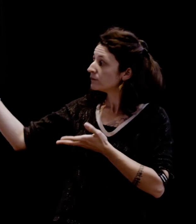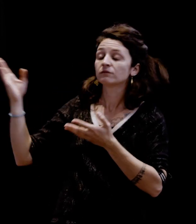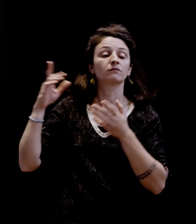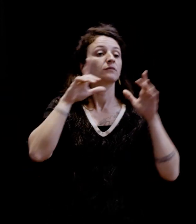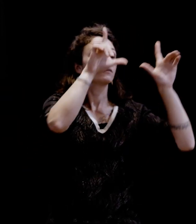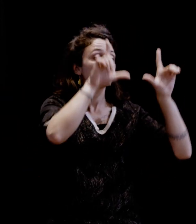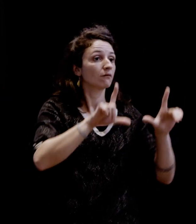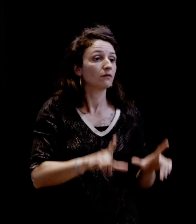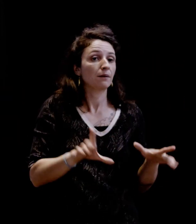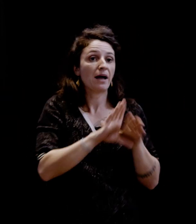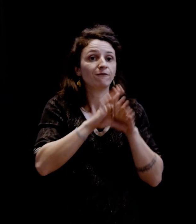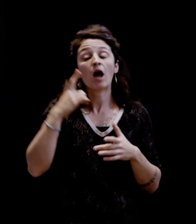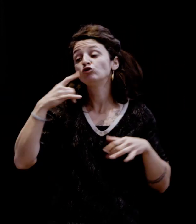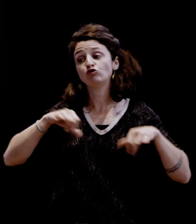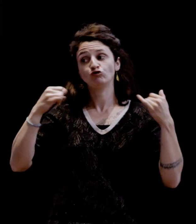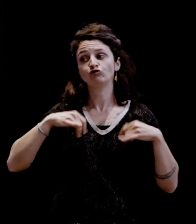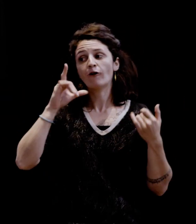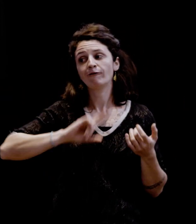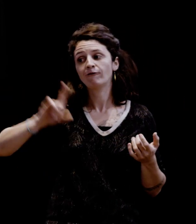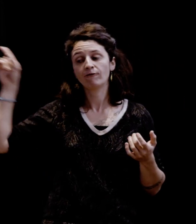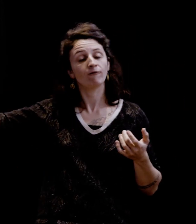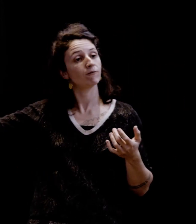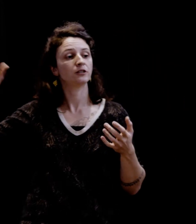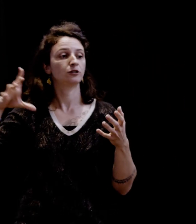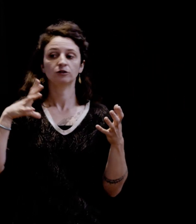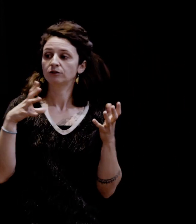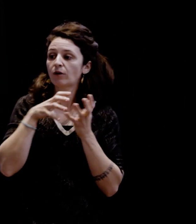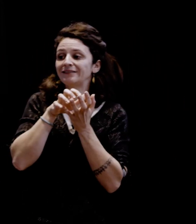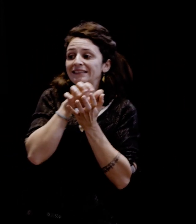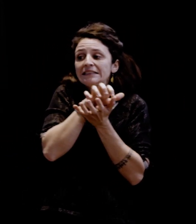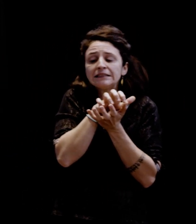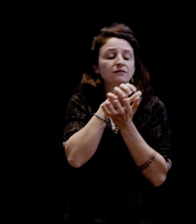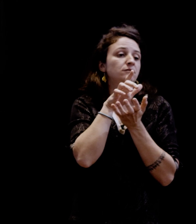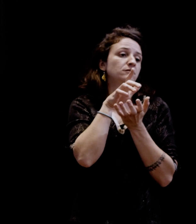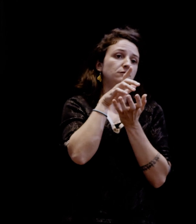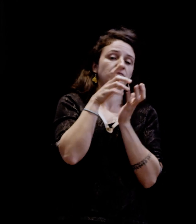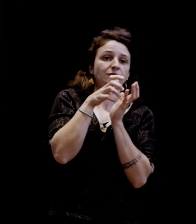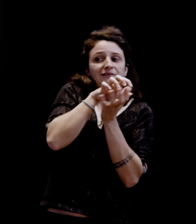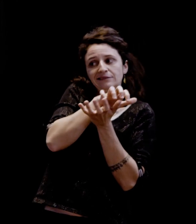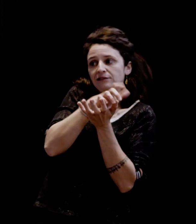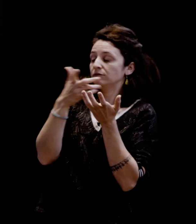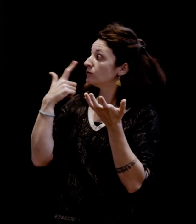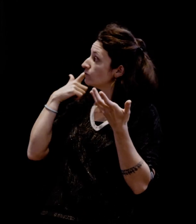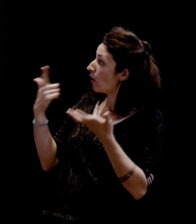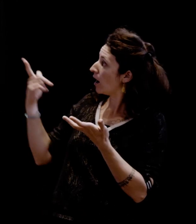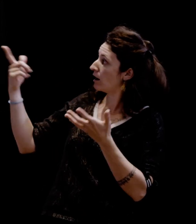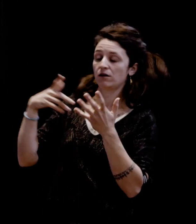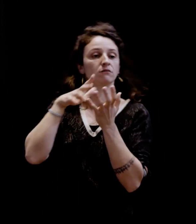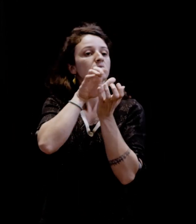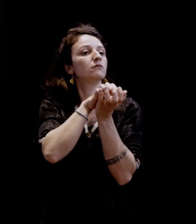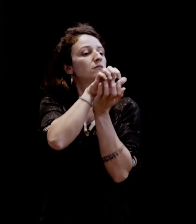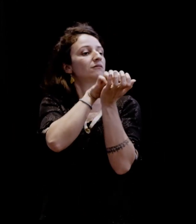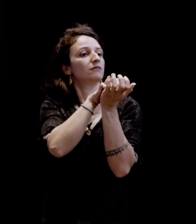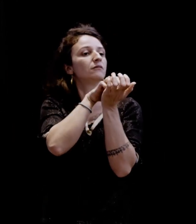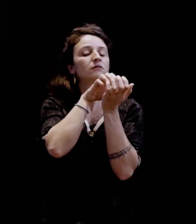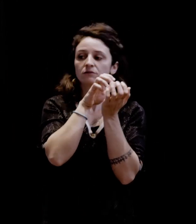jeune patiente, on a ces décalages qui la rend un peu prognate, si on pourrait dire ça de manière triviale. Normalement, vous savez bien que la mâchoire du haut, elle